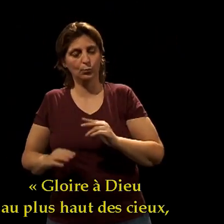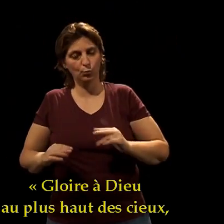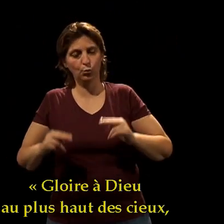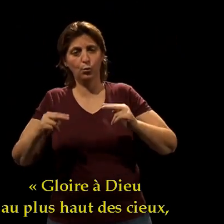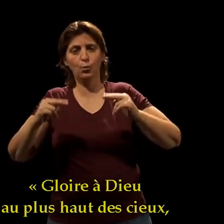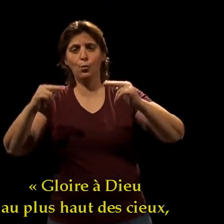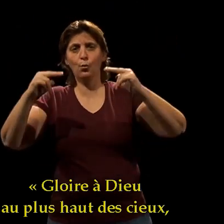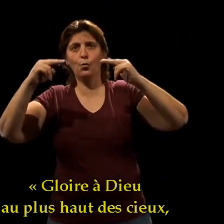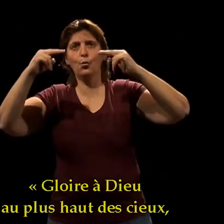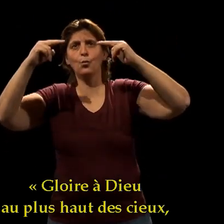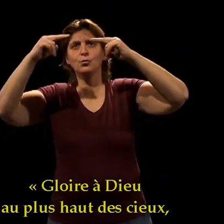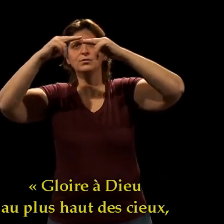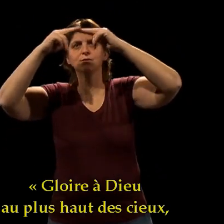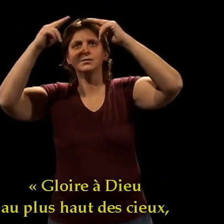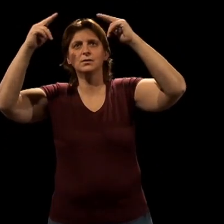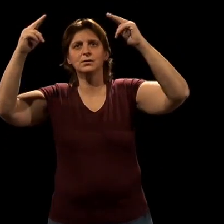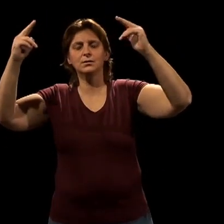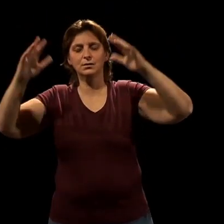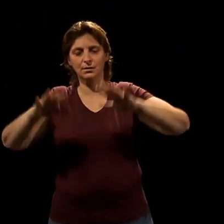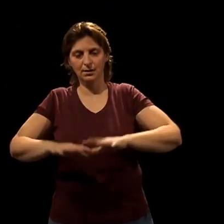Gloire à Dieu au plus haut des cieux.